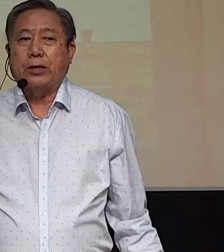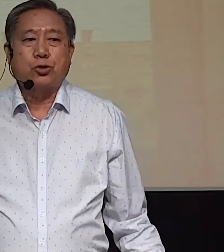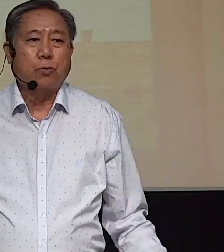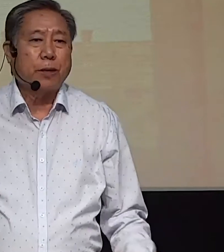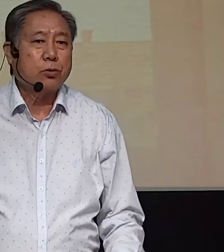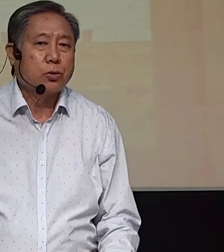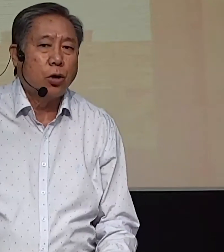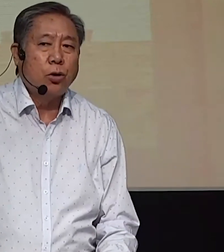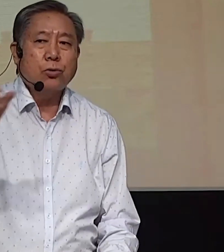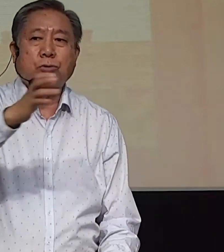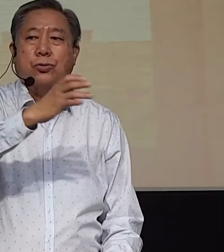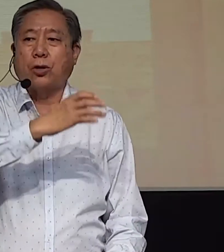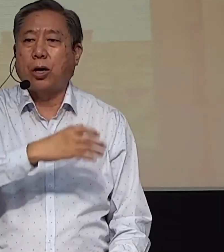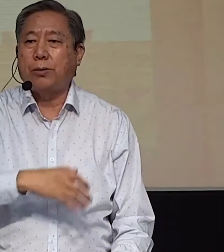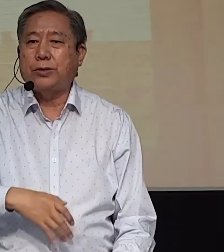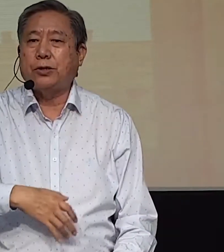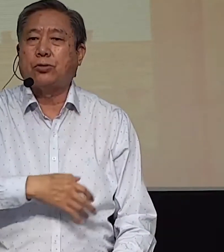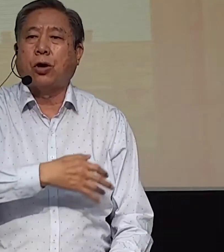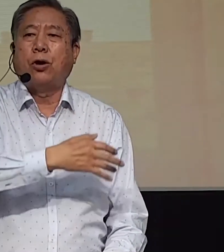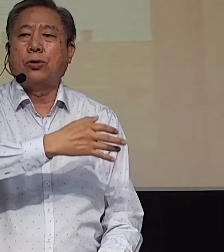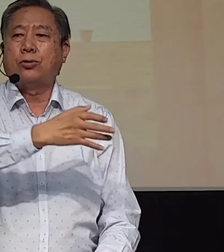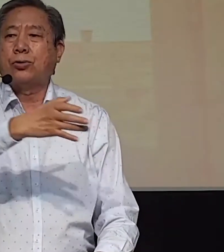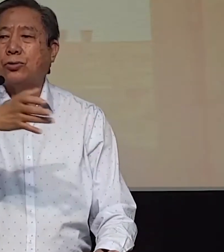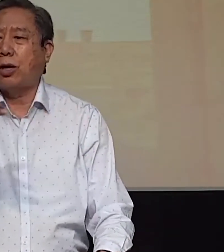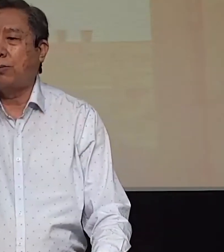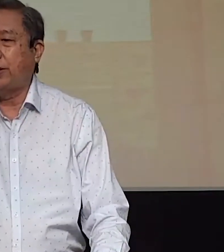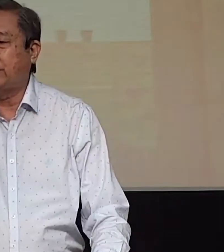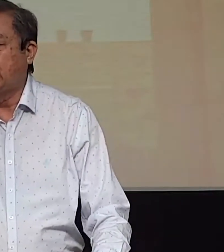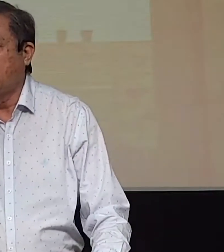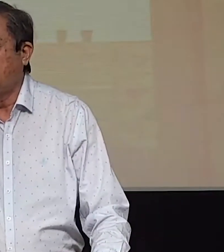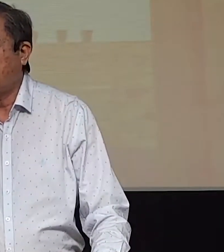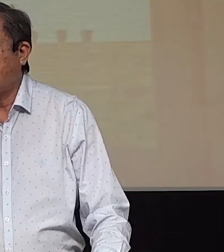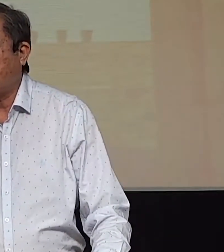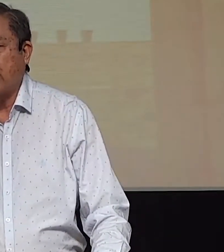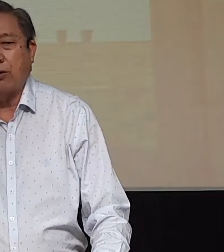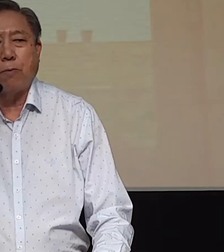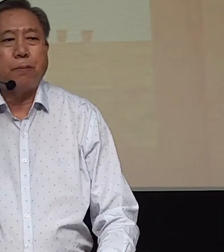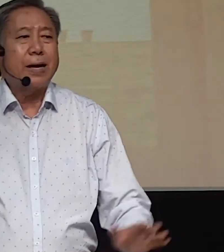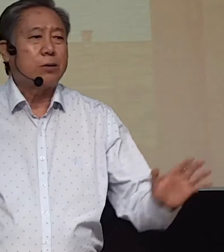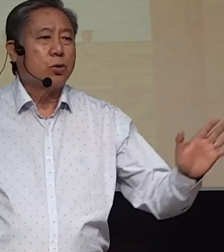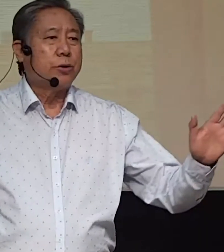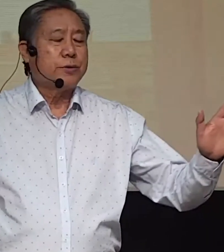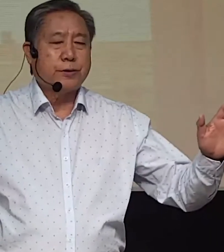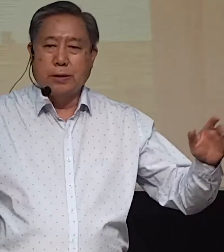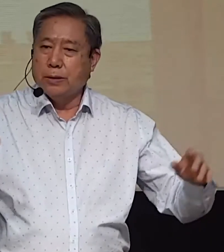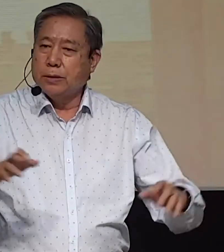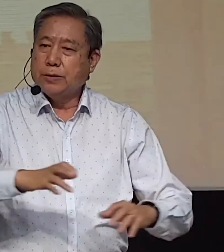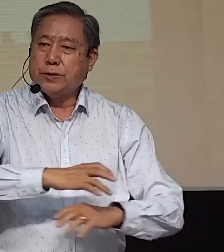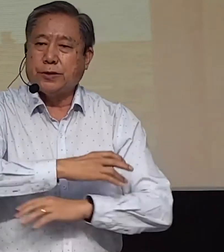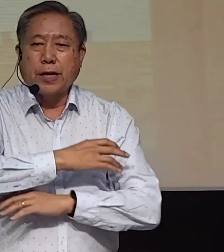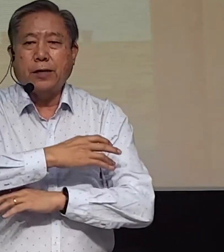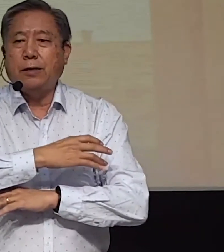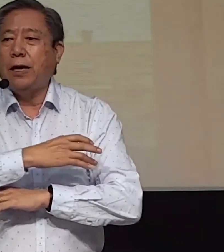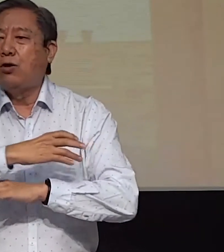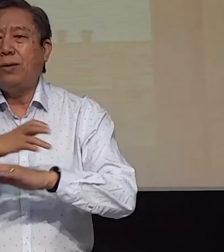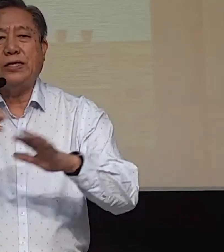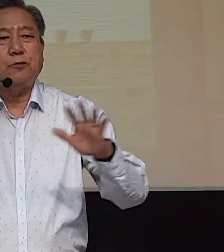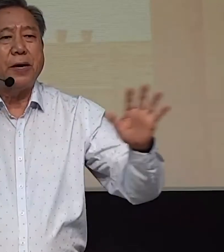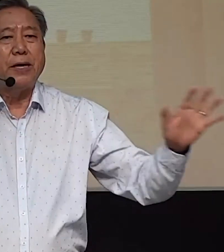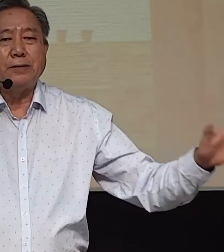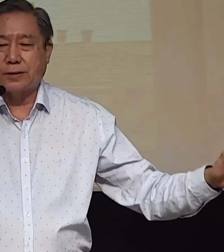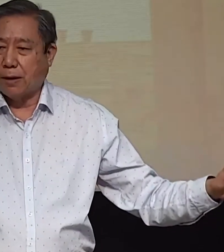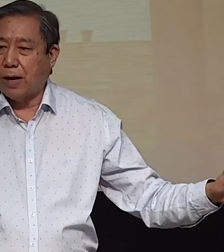e passou para todos os homens, e todos os homens se tornaram pecadores, sem